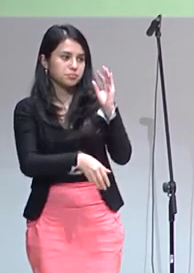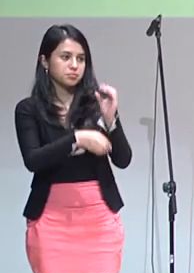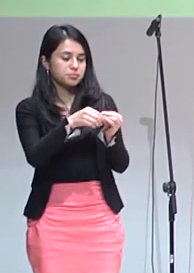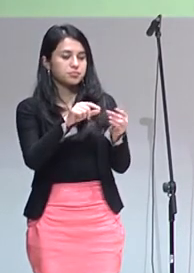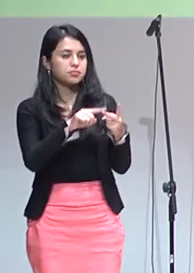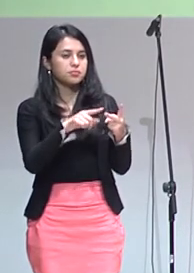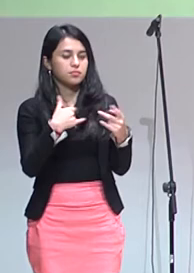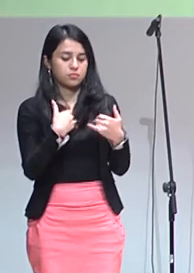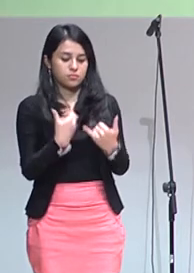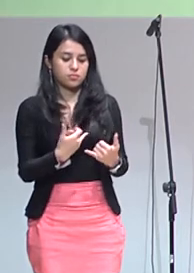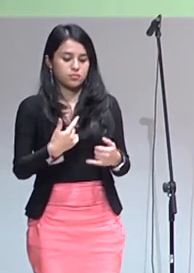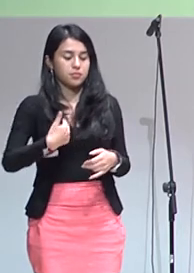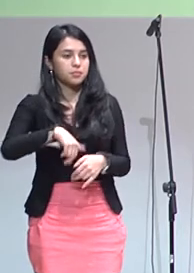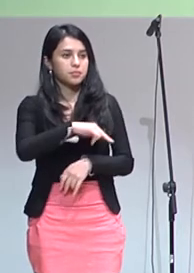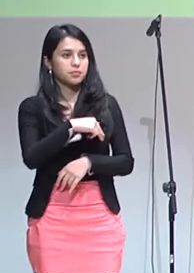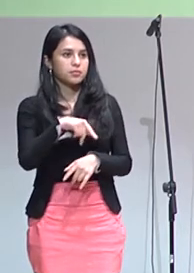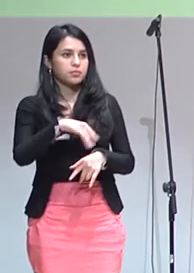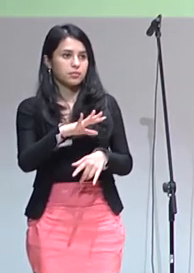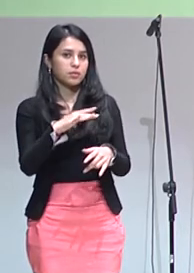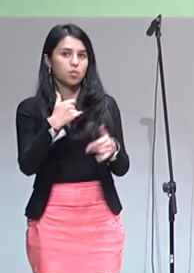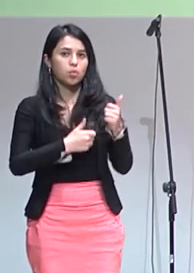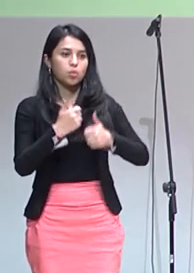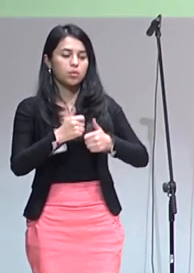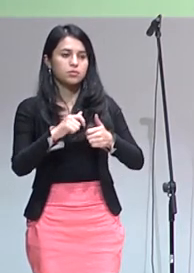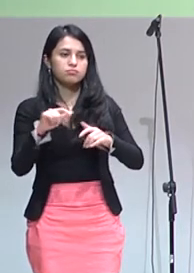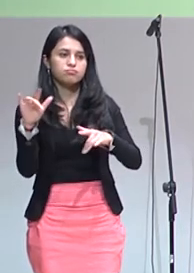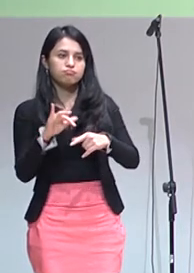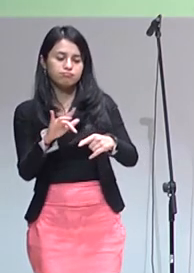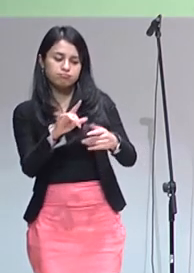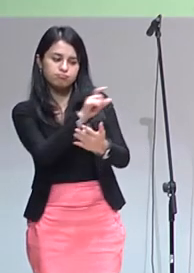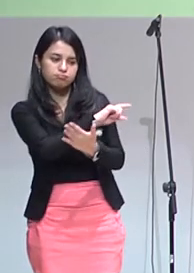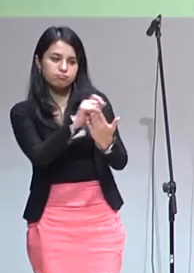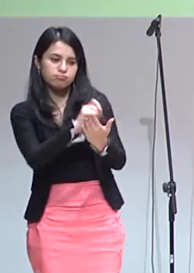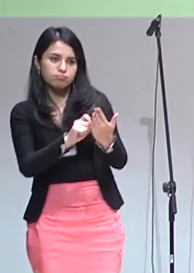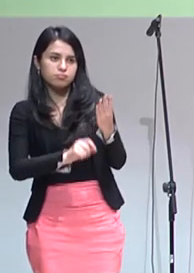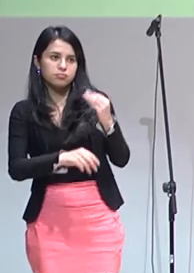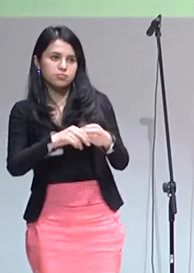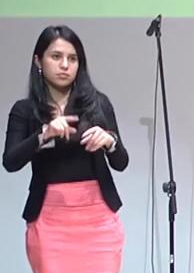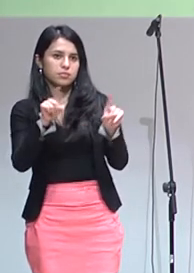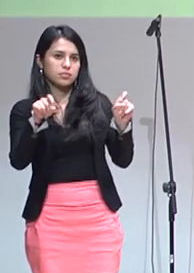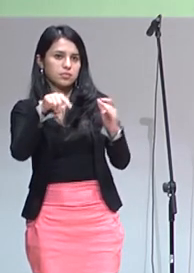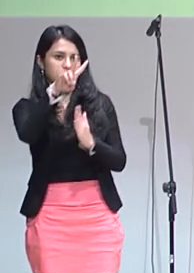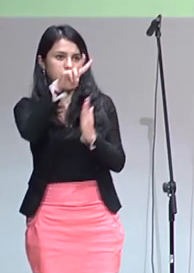pues nosotros utilizamos, como les decía, el utillaje, o sea, a través de la lectura